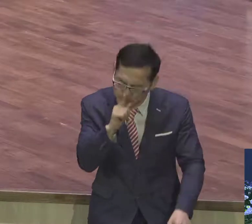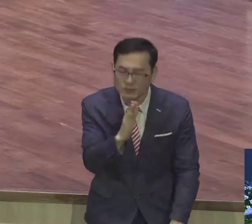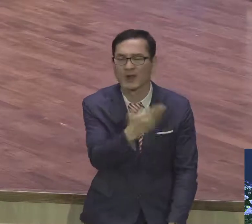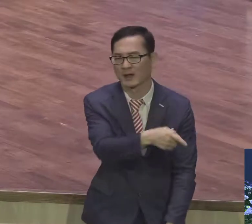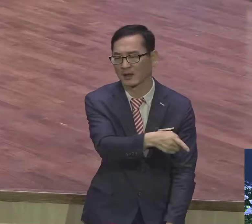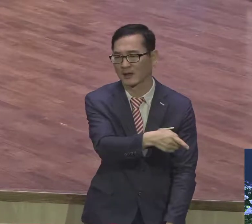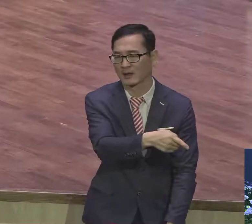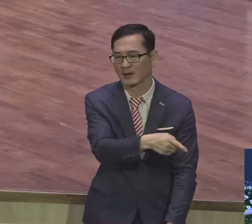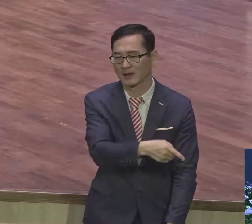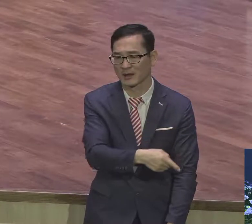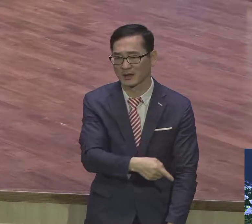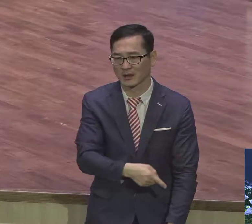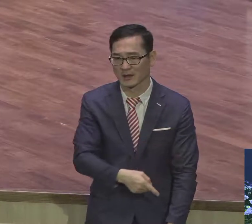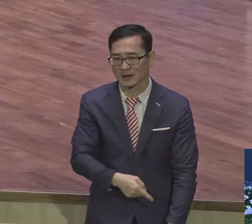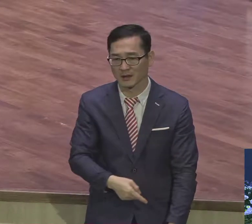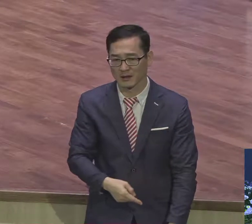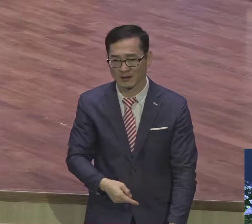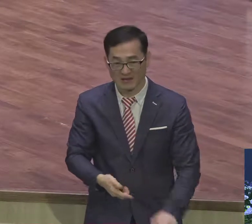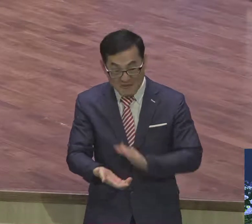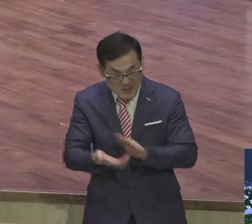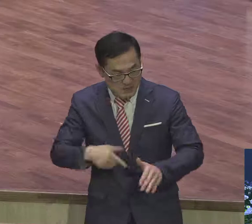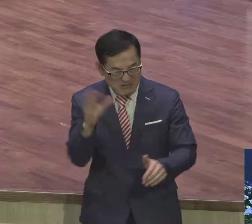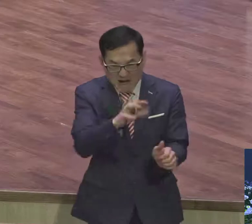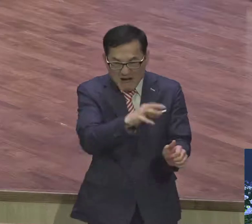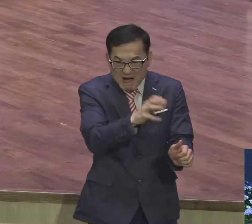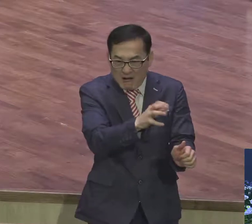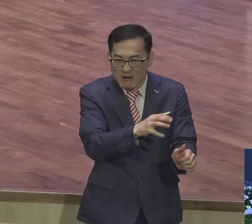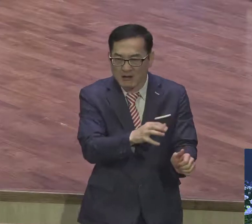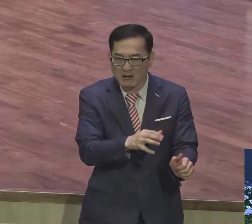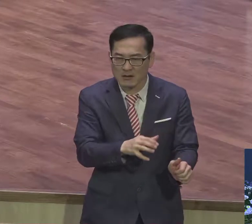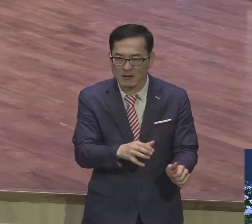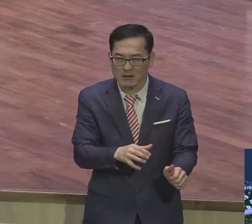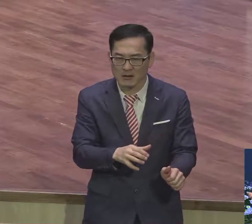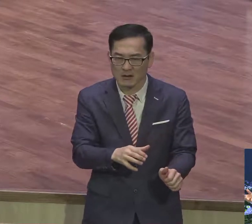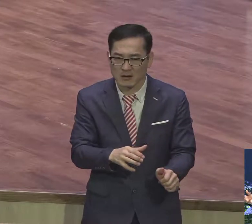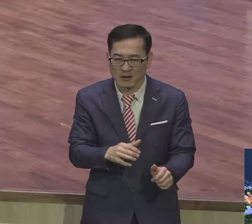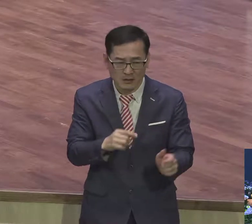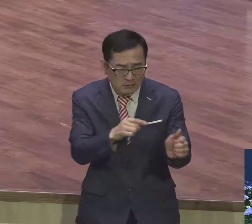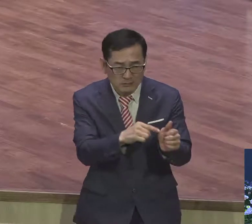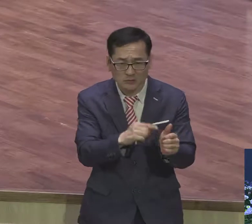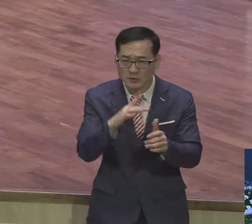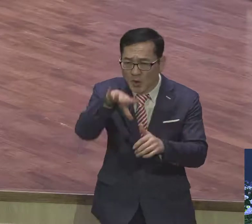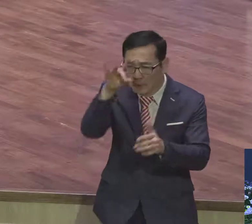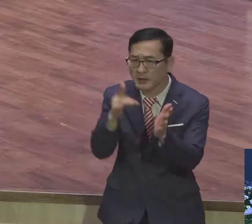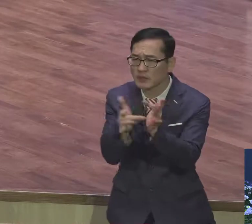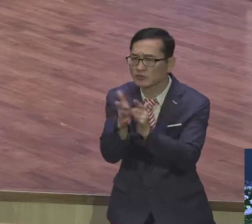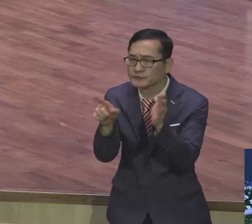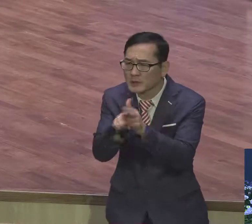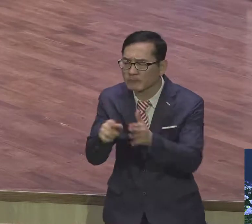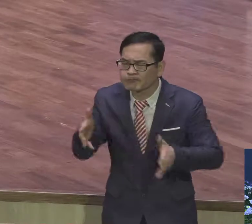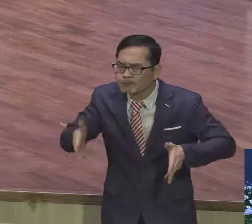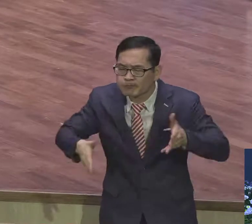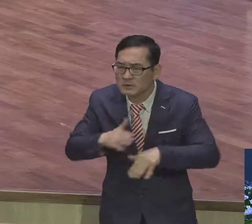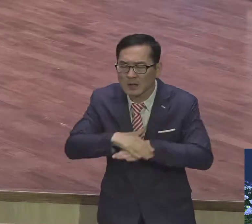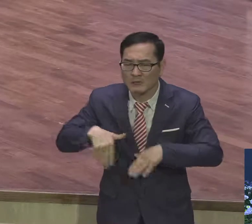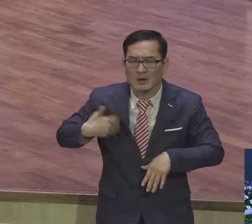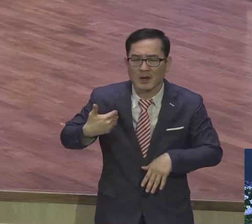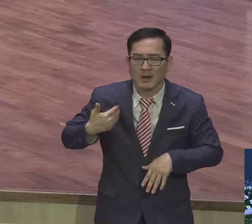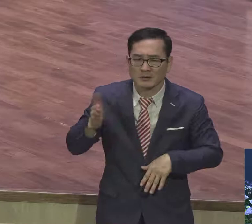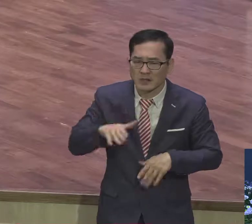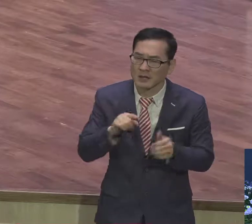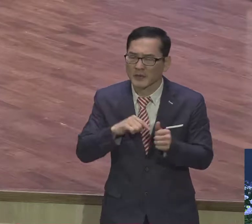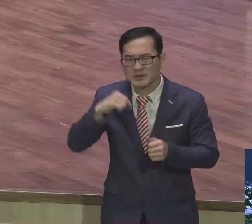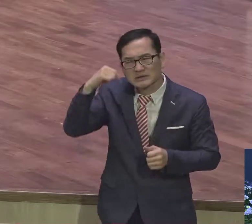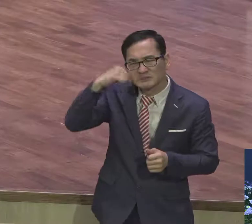않는 성도들은 영기도 미약하니까 영도 분별력이 없어요 교회도 잘 몰라요 그런데 자기 느낌 가지고 막 말을